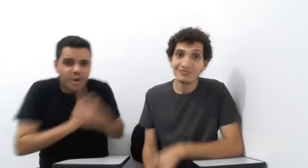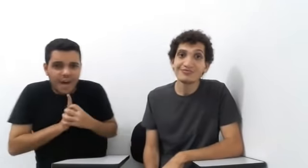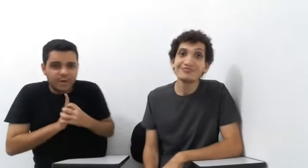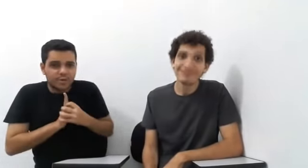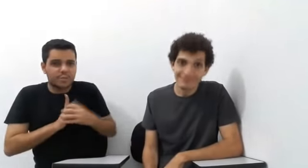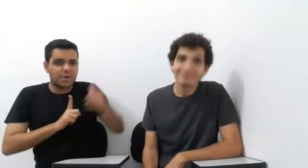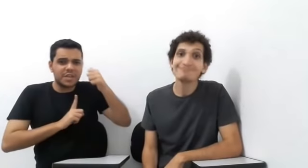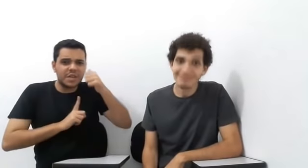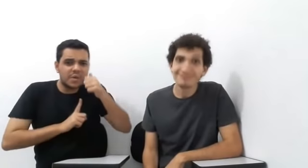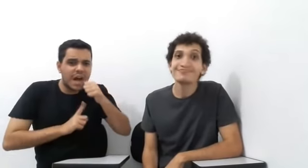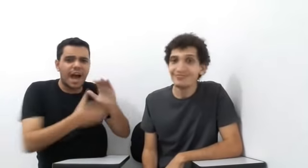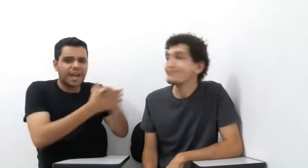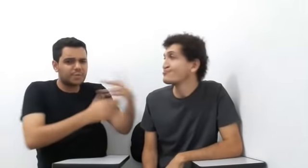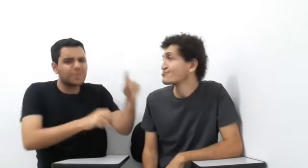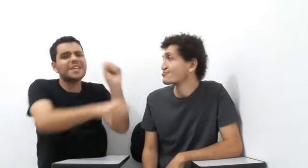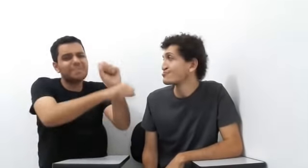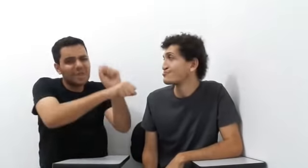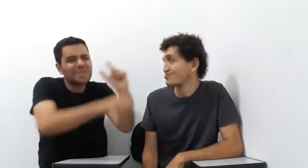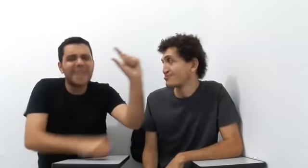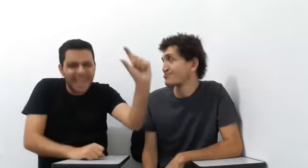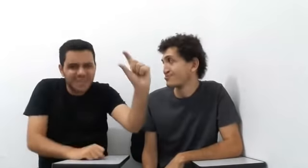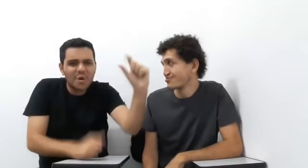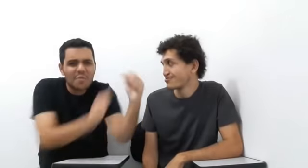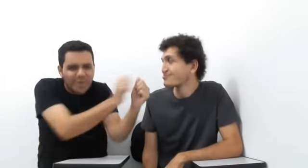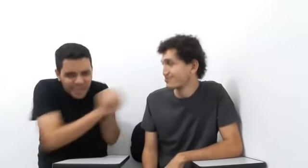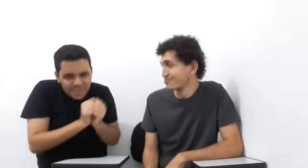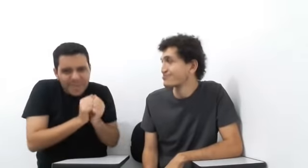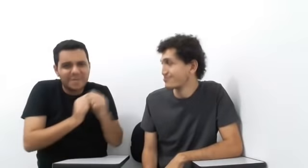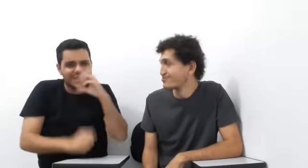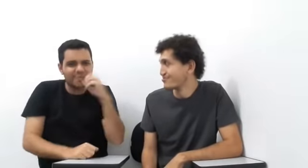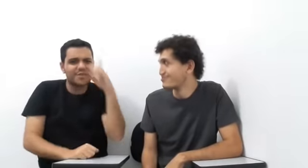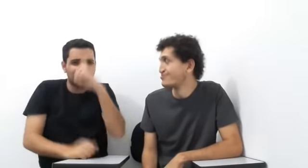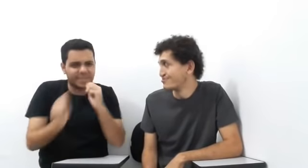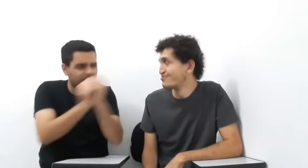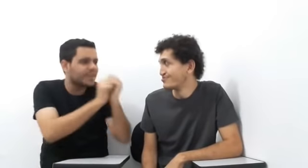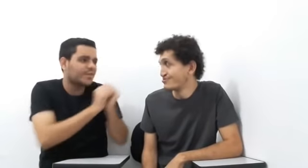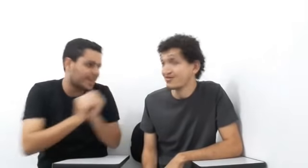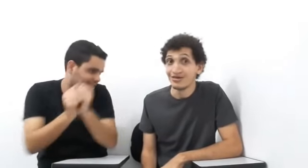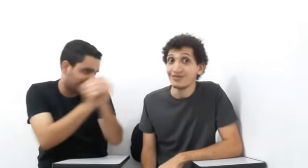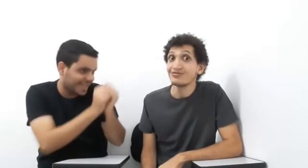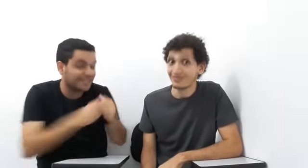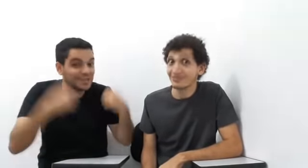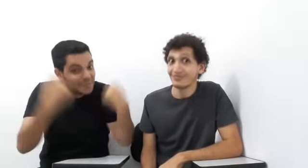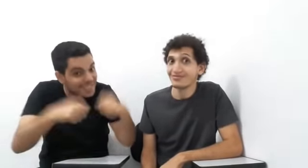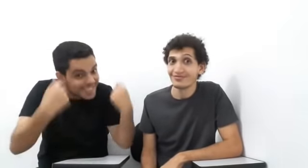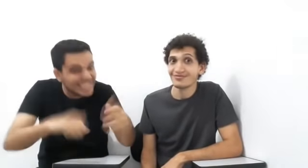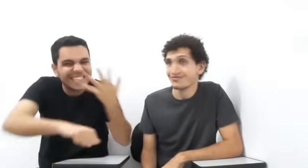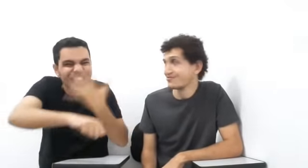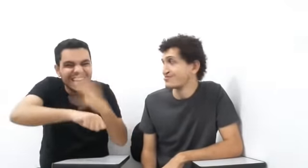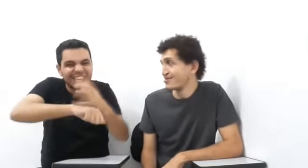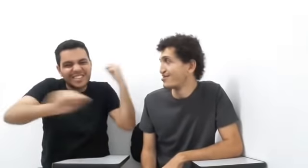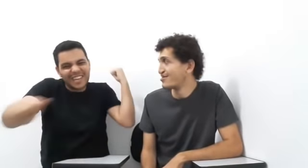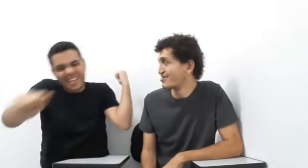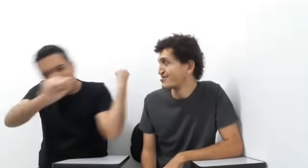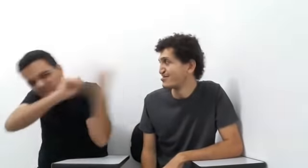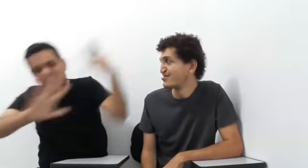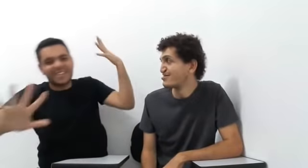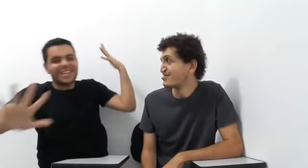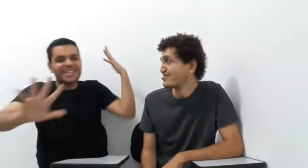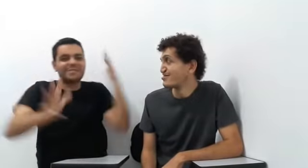Carlos um pouquinho, a esposa dele pode esperar só um pouquinho para ele passar um final de semana com a gente, né? A gente precisa de treinar muita Libras,